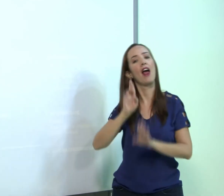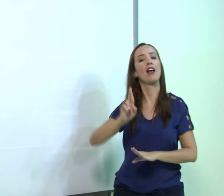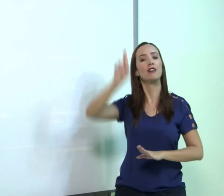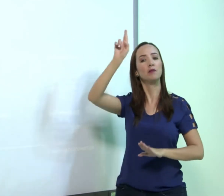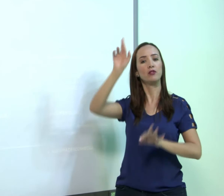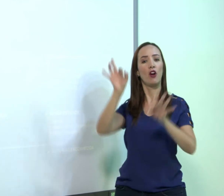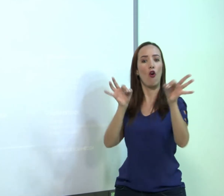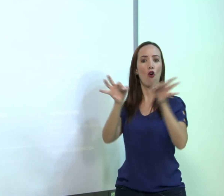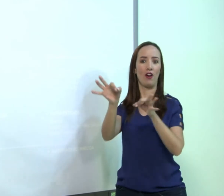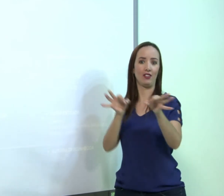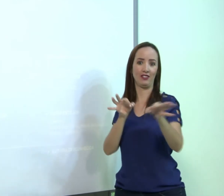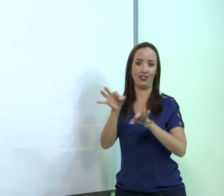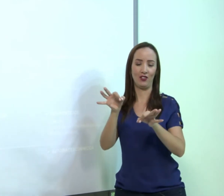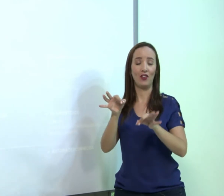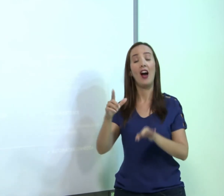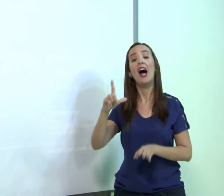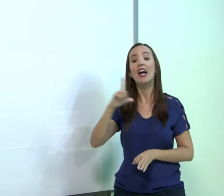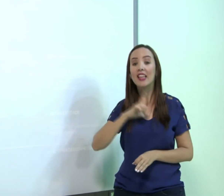sendo que um é o organizador.